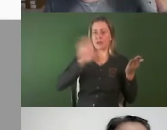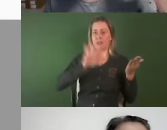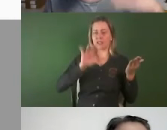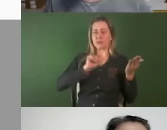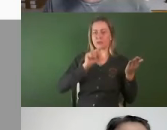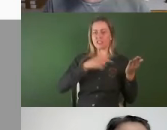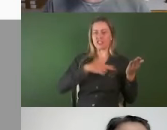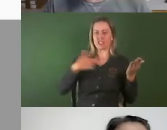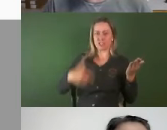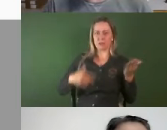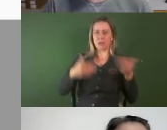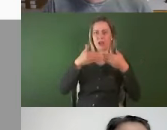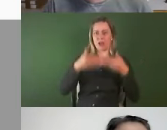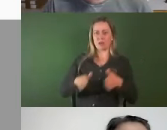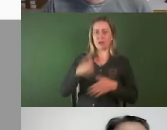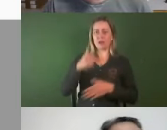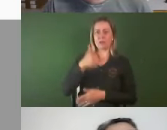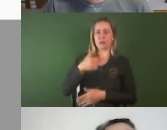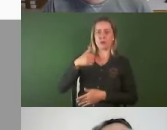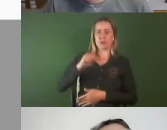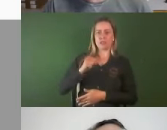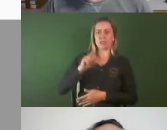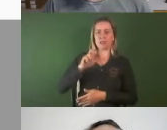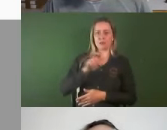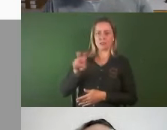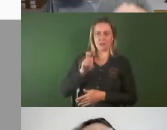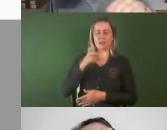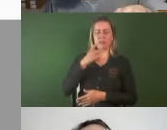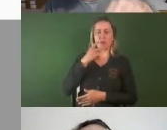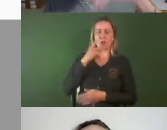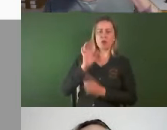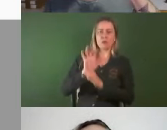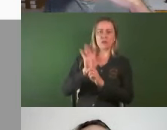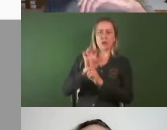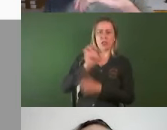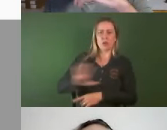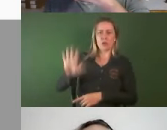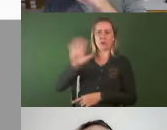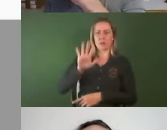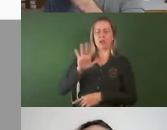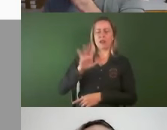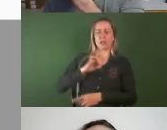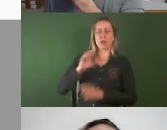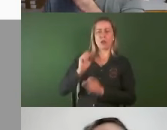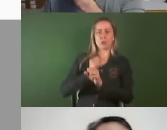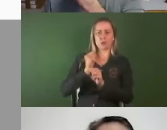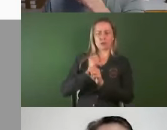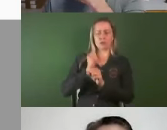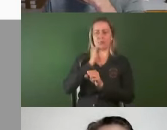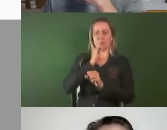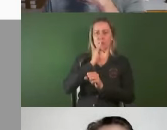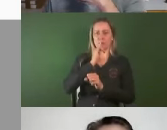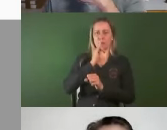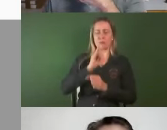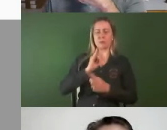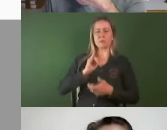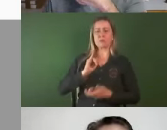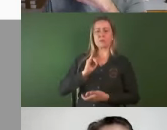se abriu em 1855, né, e a influência europeia, né, da construção